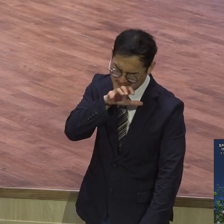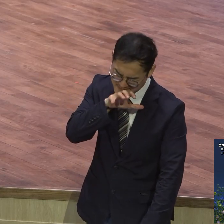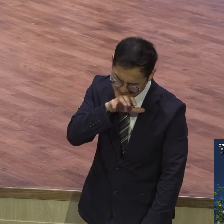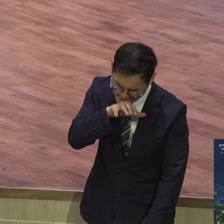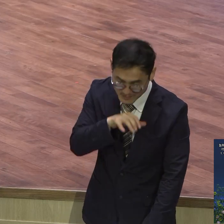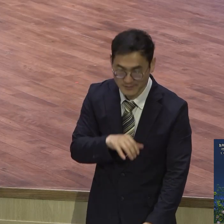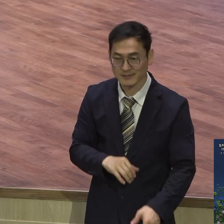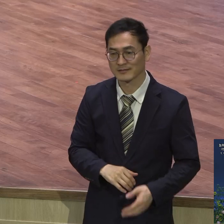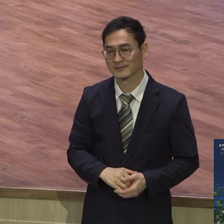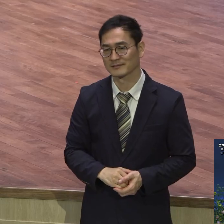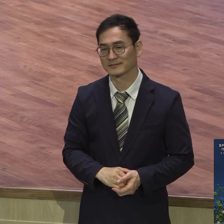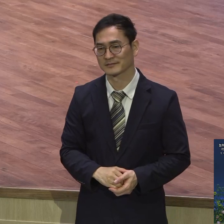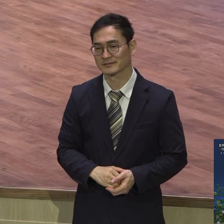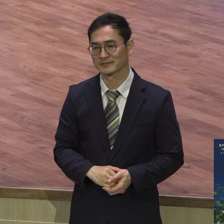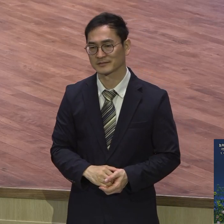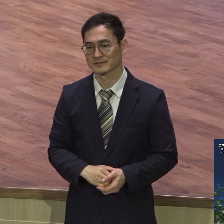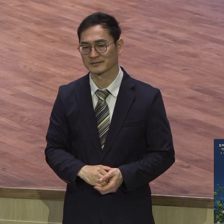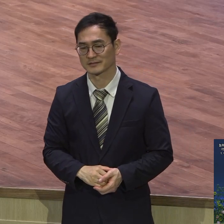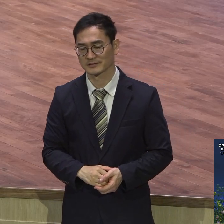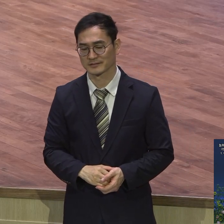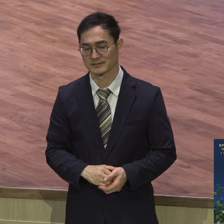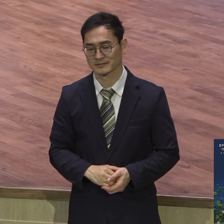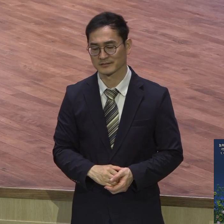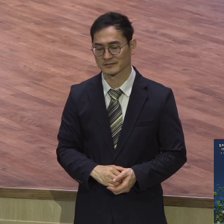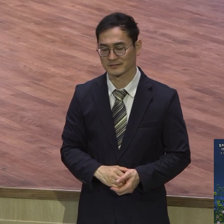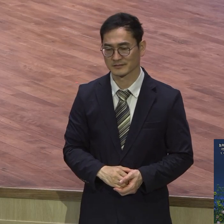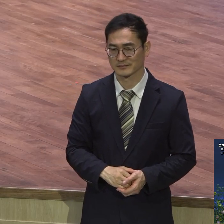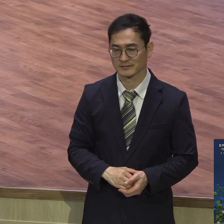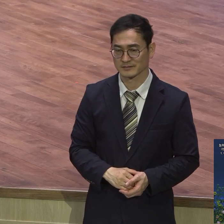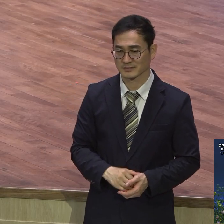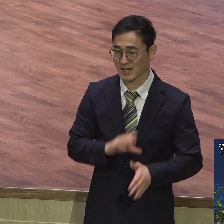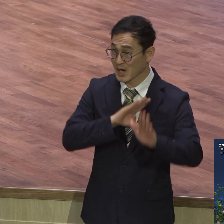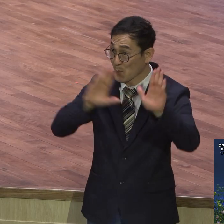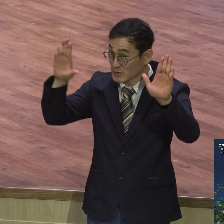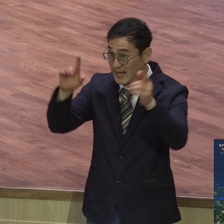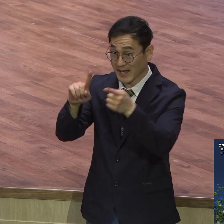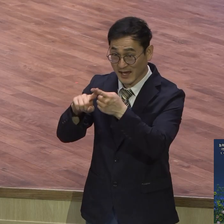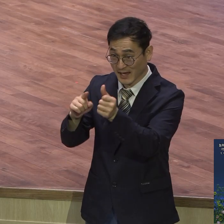모세와 아론을 원망했다는 말은 뭐요? 하나님을 원망하는 겁니다.